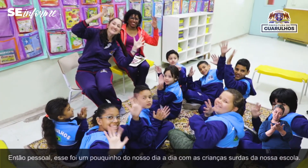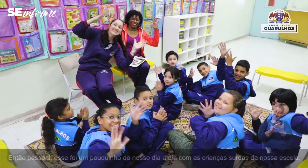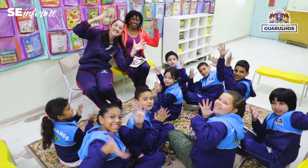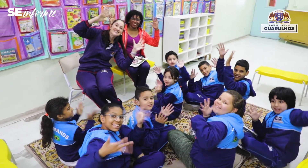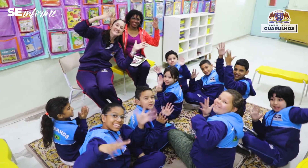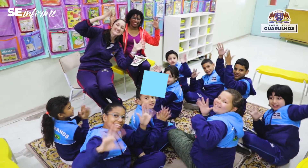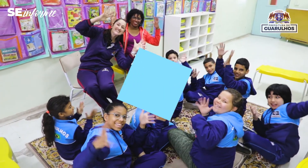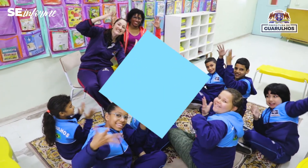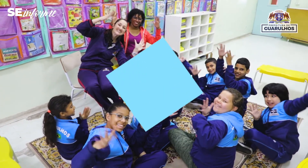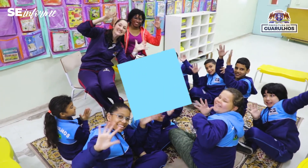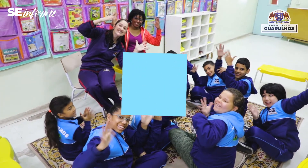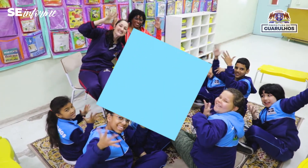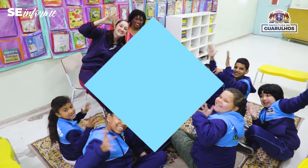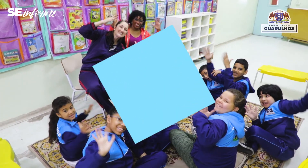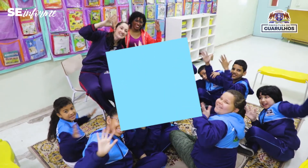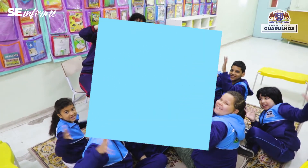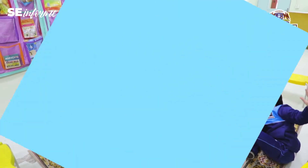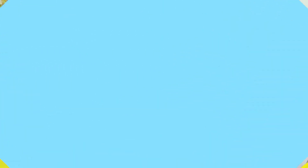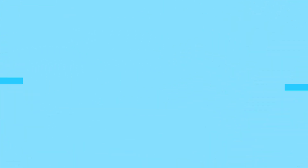Música